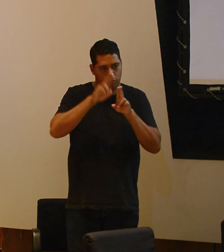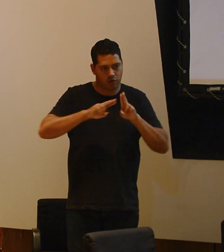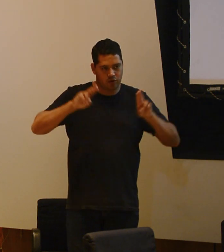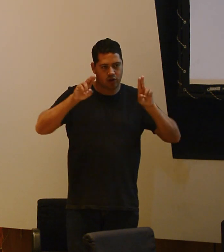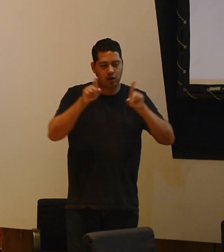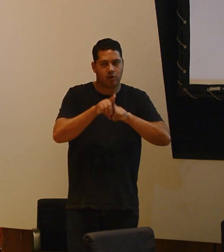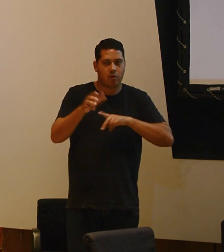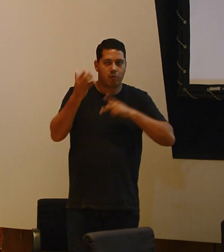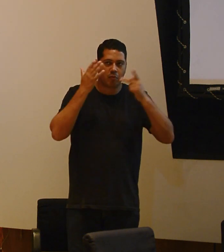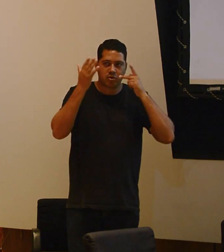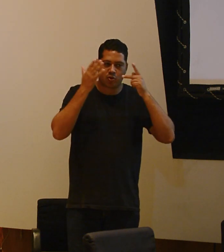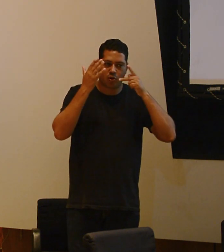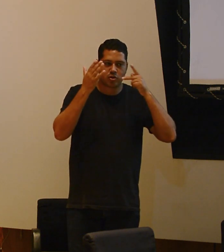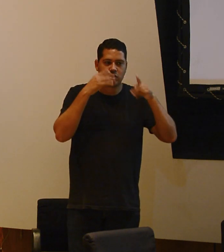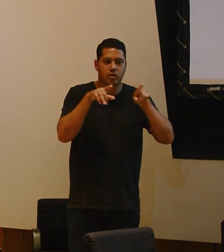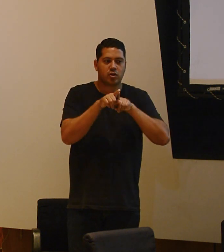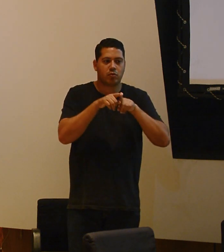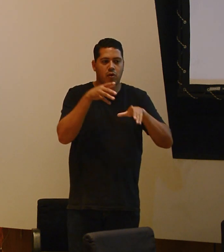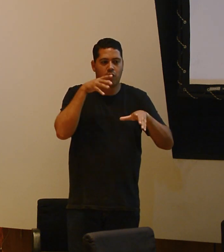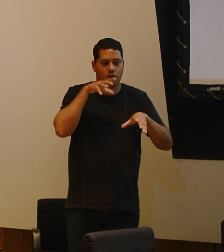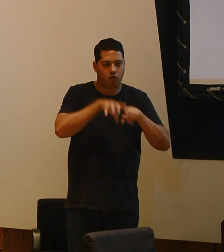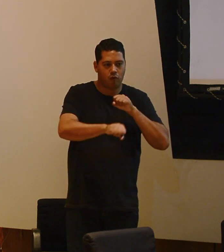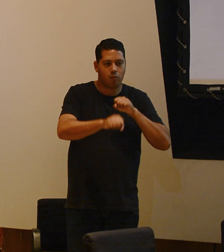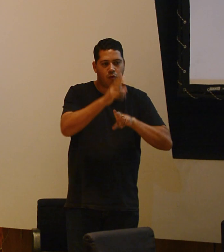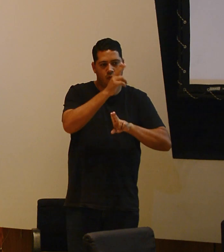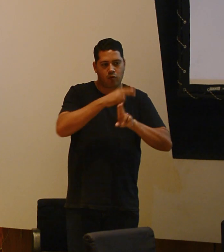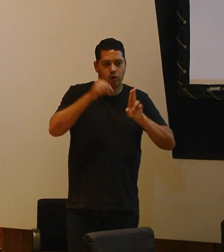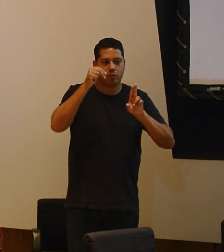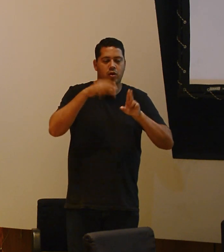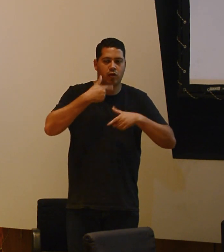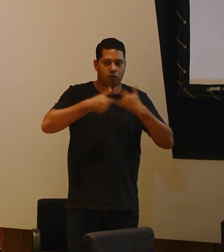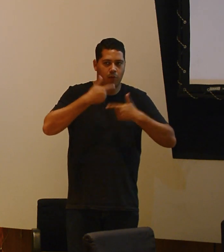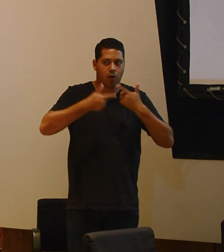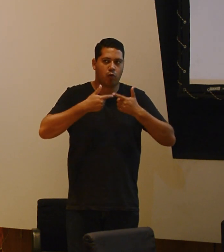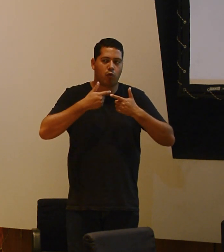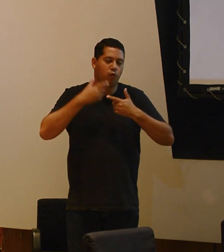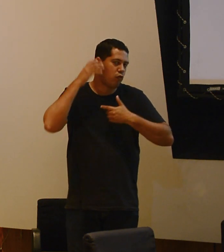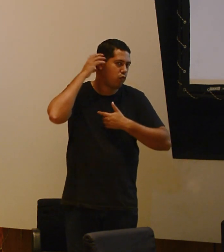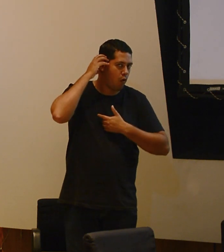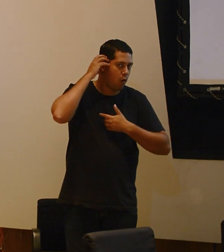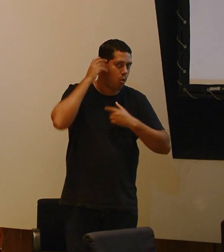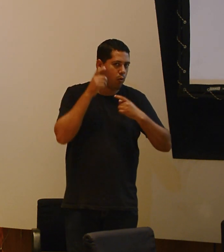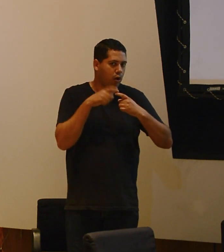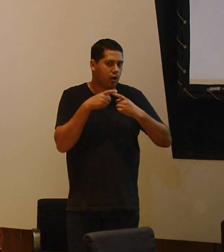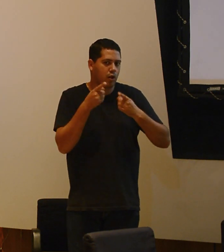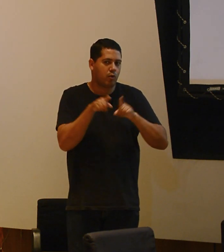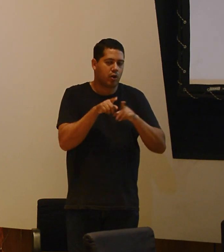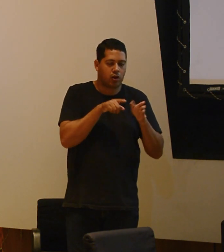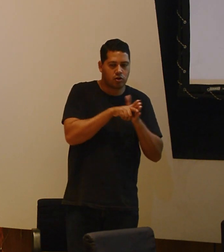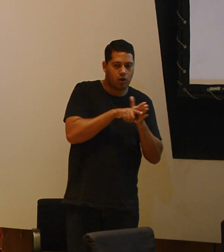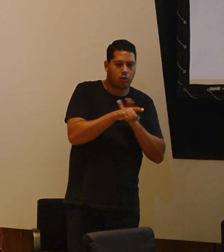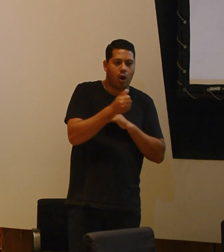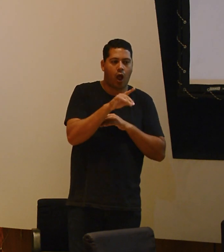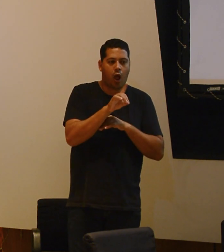da saúde pela UNB. Atuou como fonoaudióloga clínica na área de diagnóstico audiológico